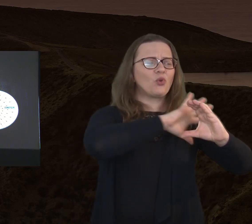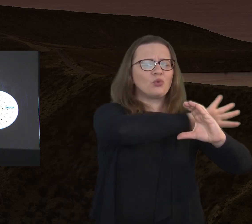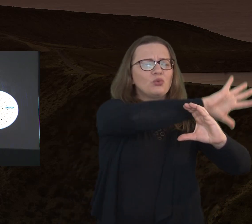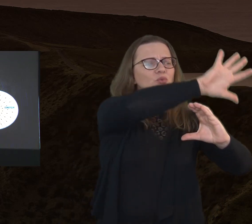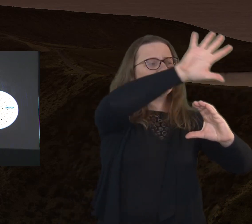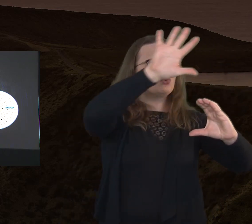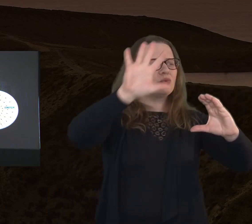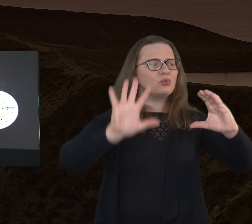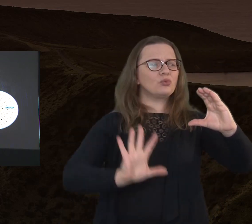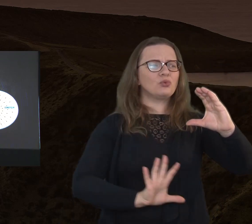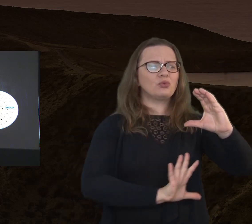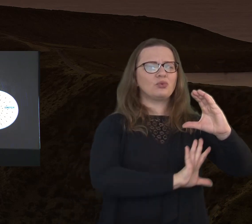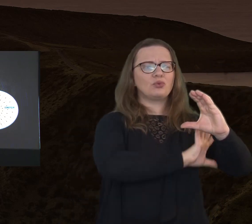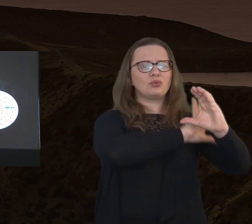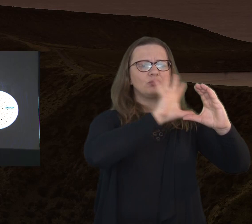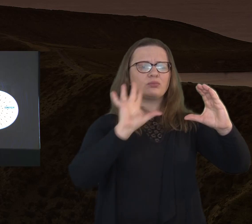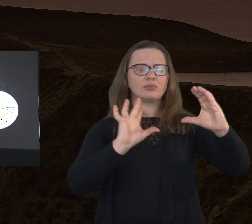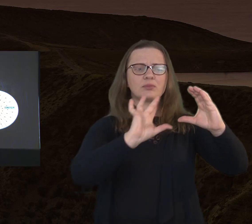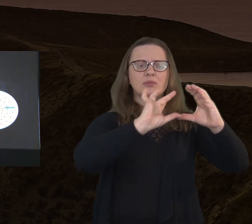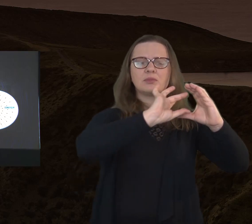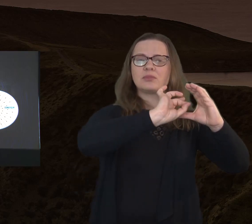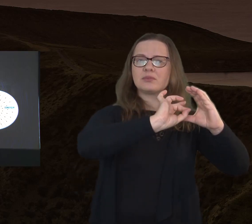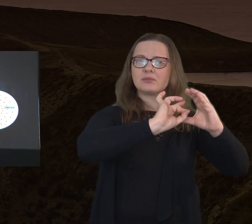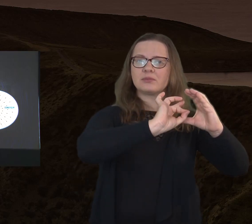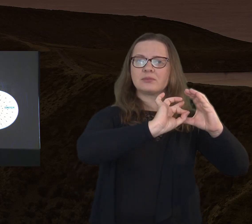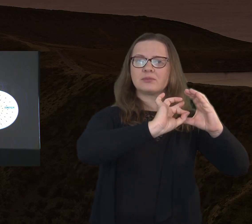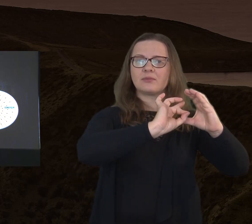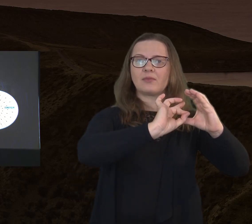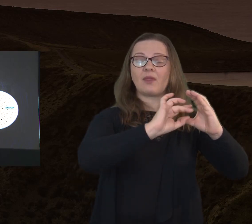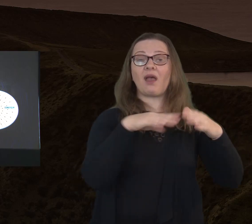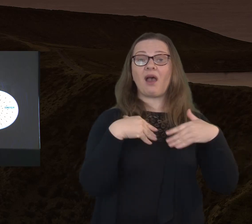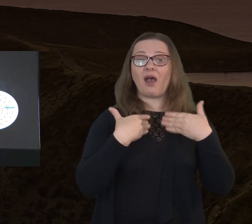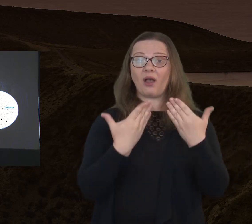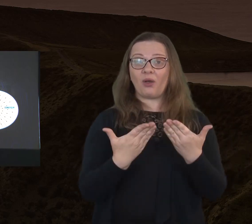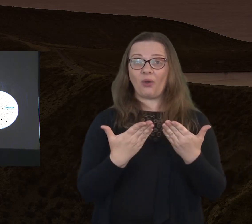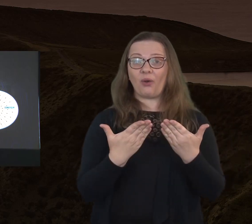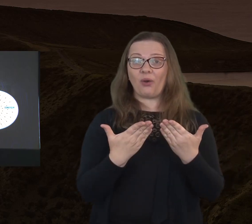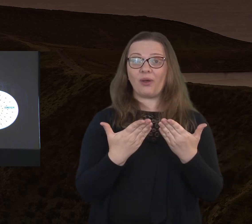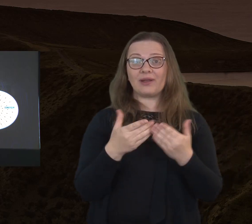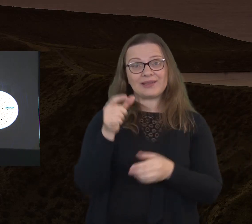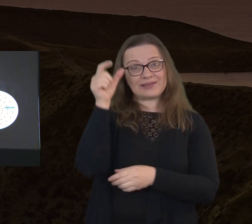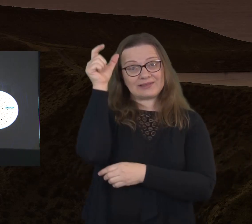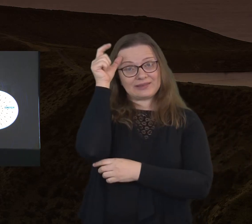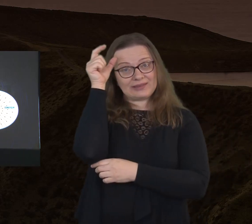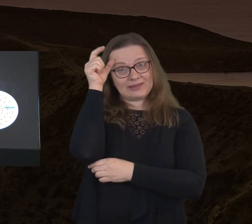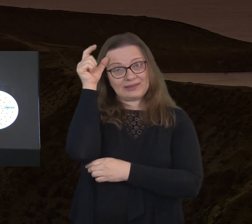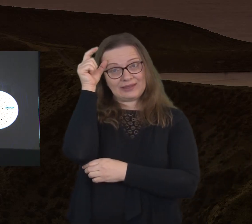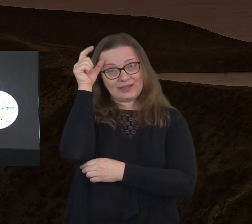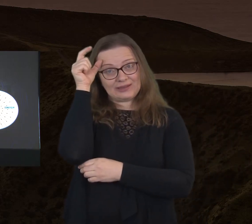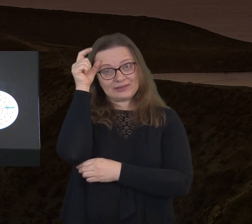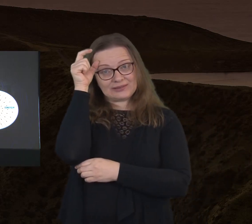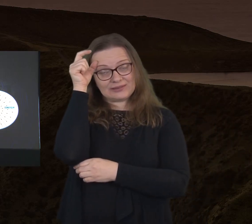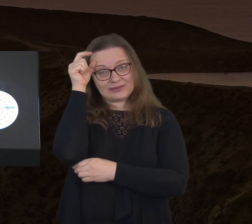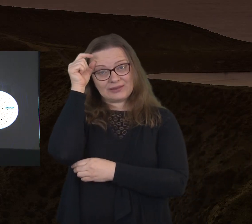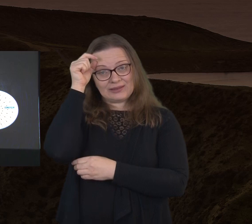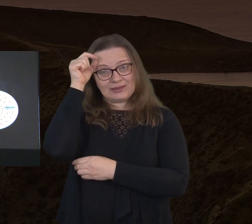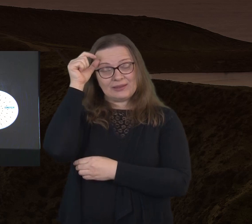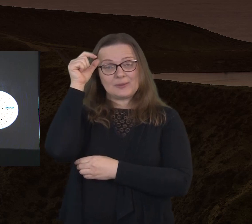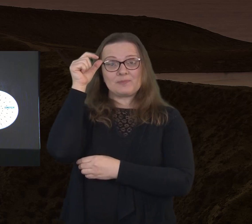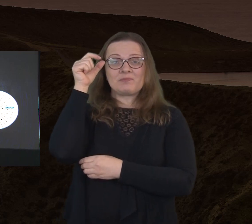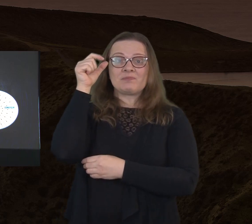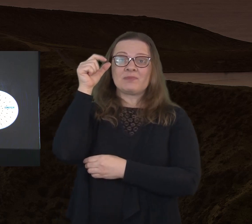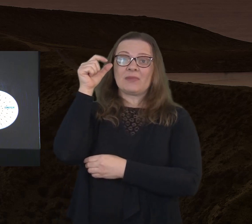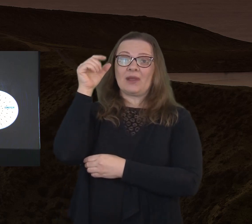estava conectada com Cristo, certo? Mas agora, com a rebelião de Satanás, com a queda do homem, essa